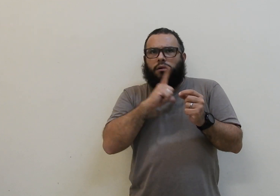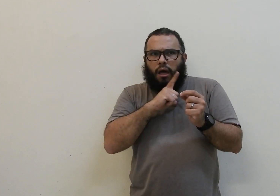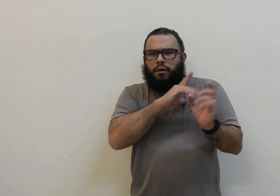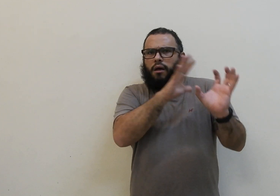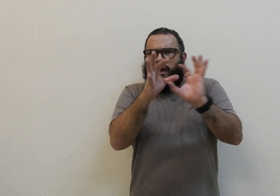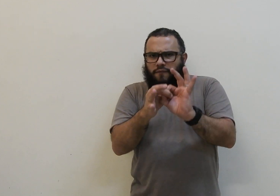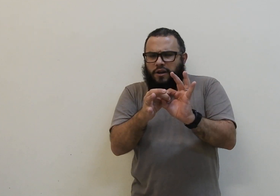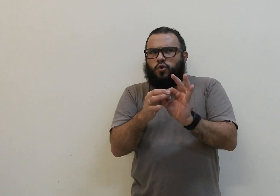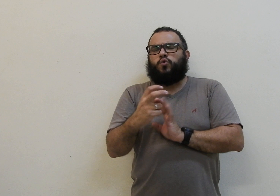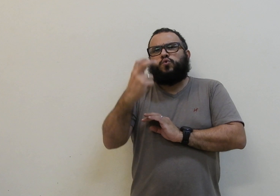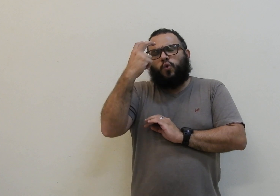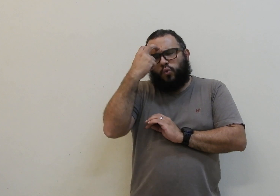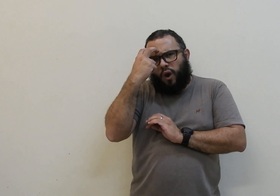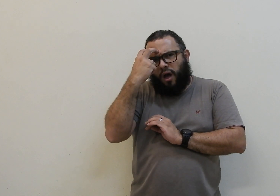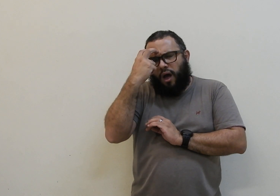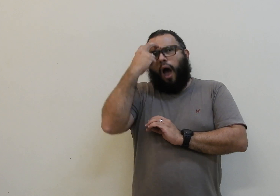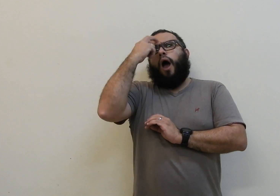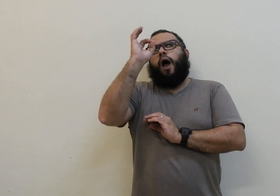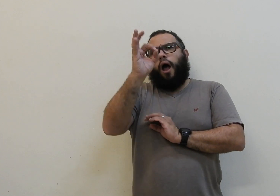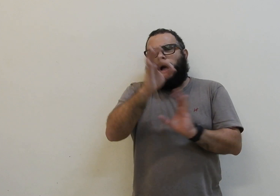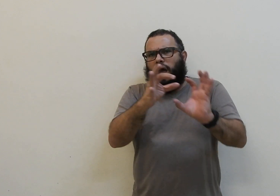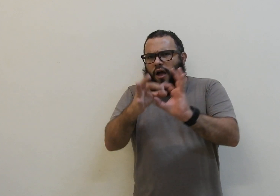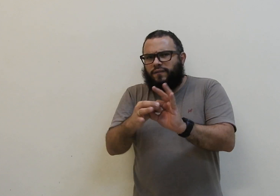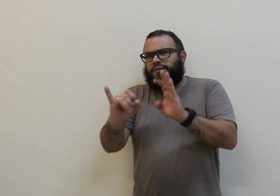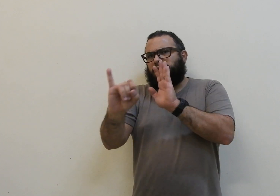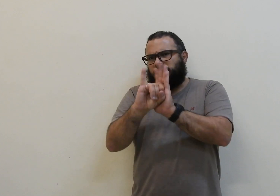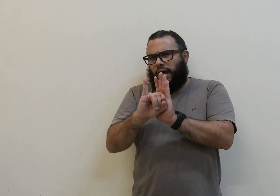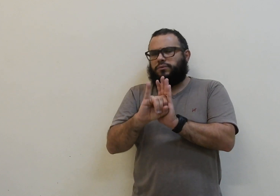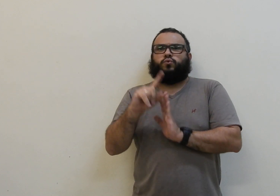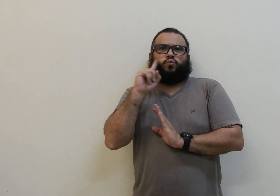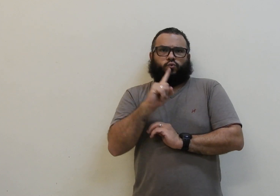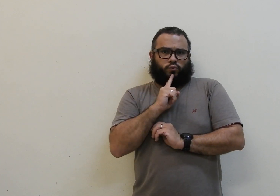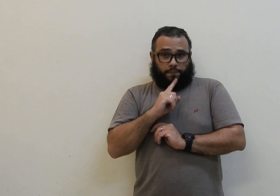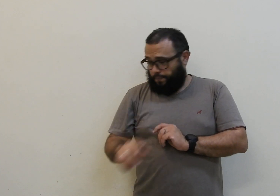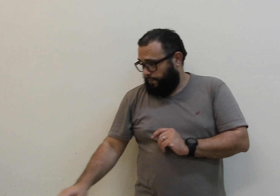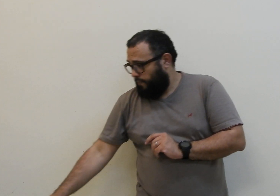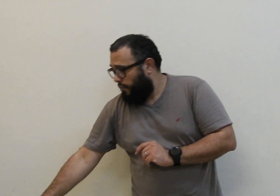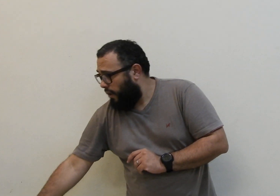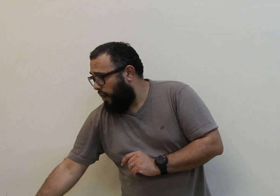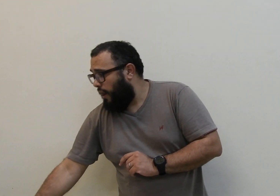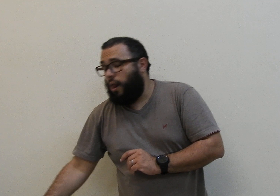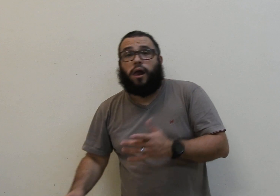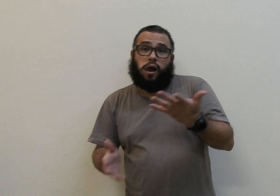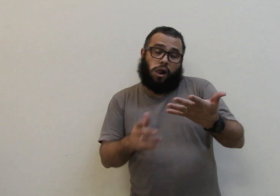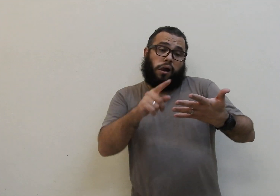tentar esclarecer a questão da língua brasileira de sinais, e vocês vão fazendo, né, um link com a cultura e com a